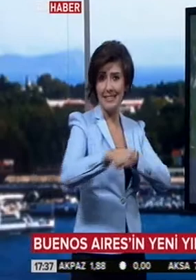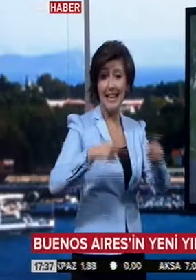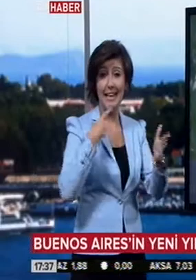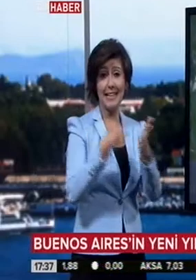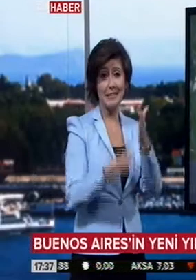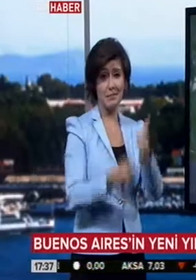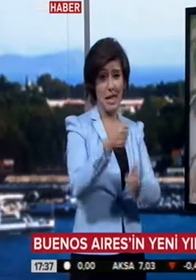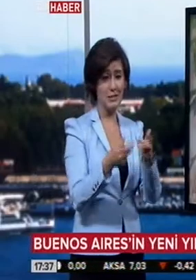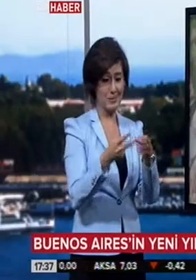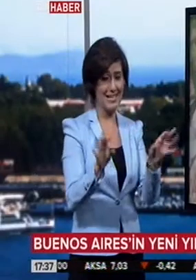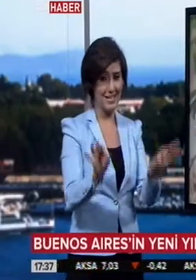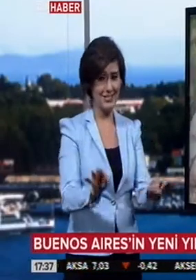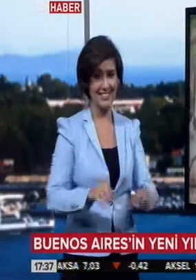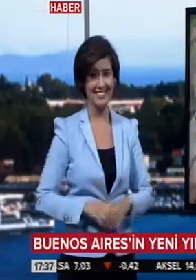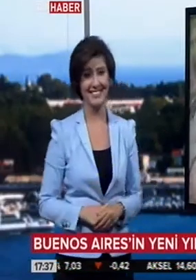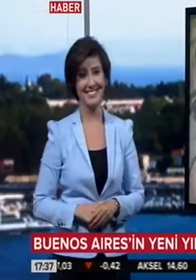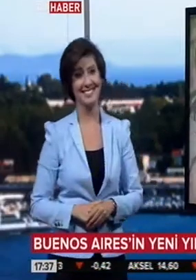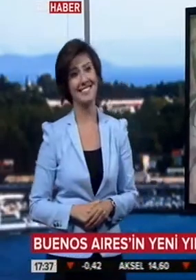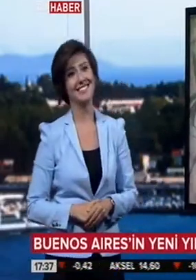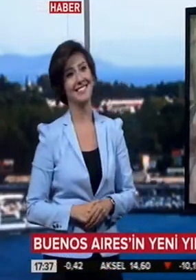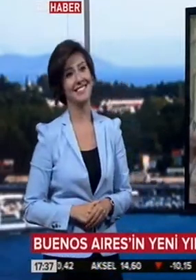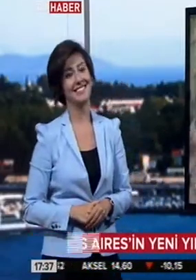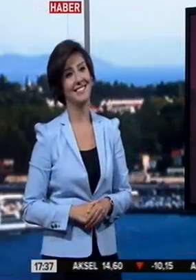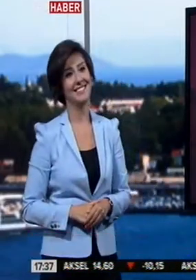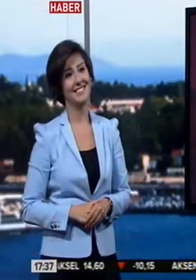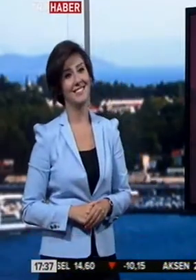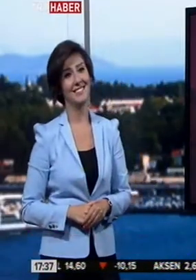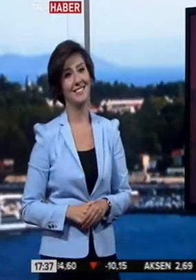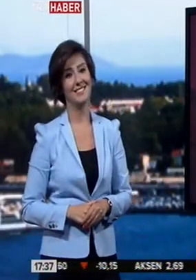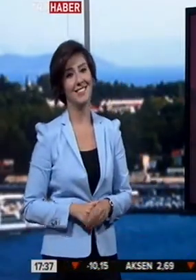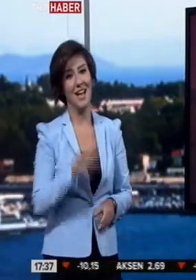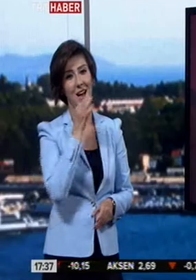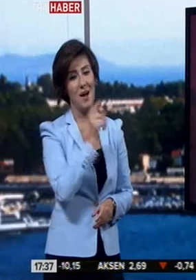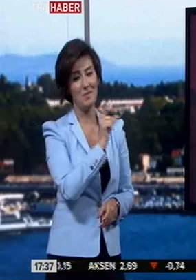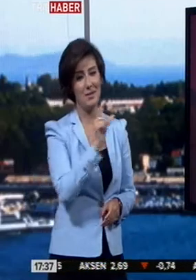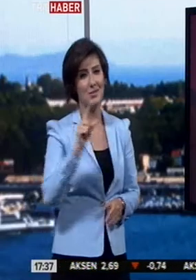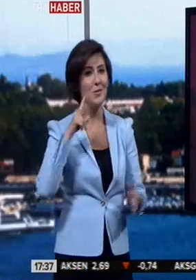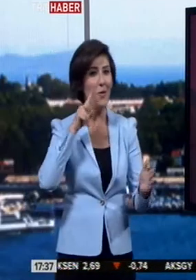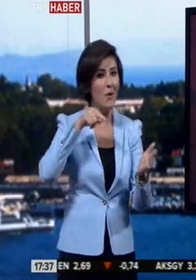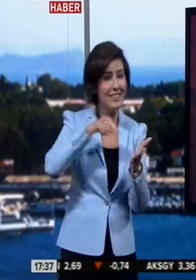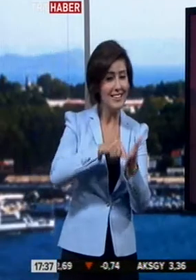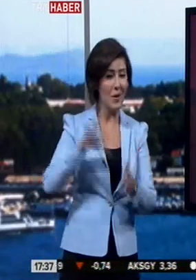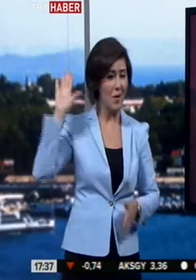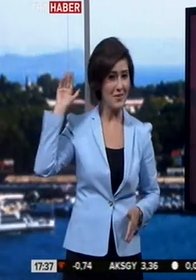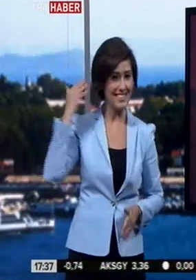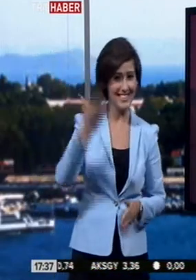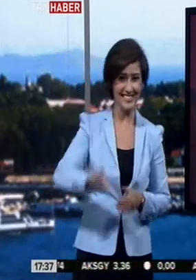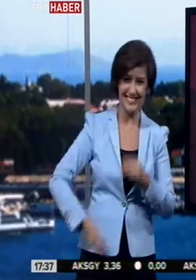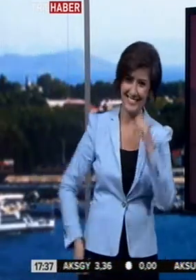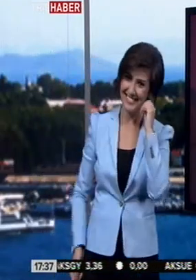arasında isim yarışması açıldı. Haber özetlerini noktalıyoruz. Hoşça kalın.